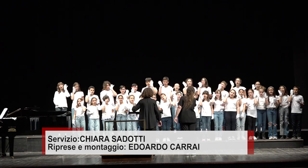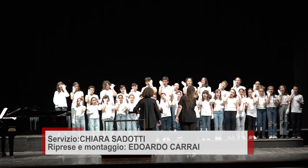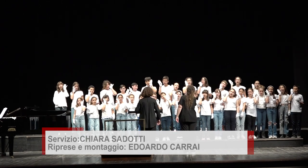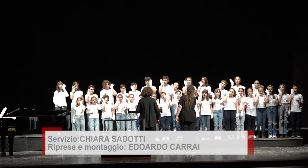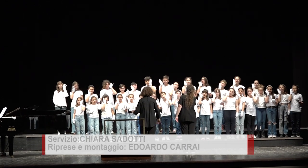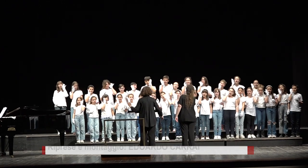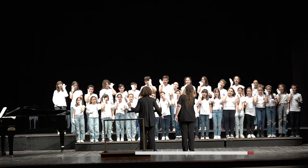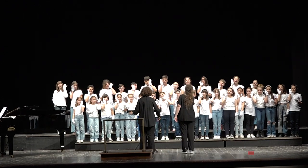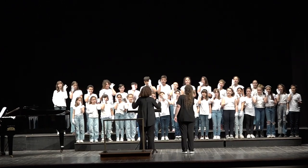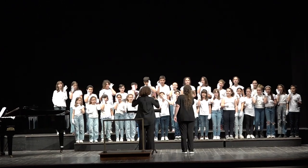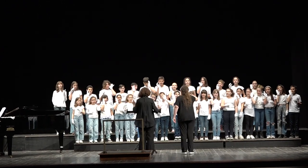superare ogni diversità.